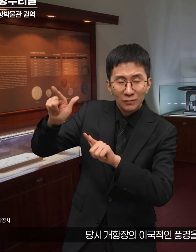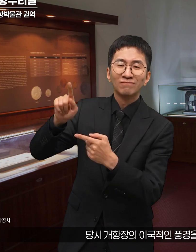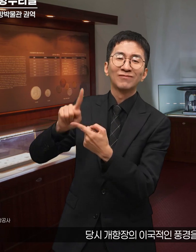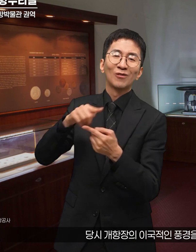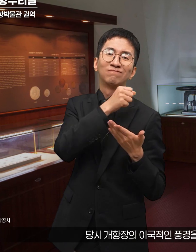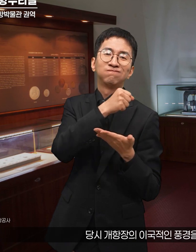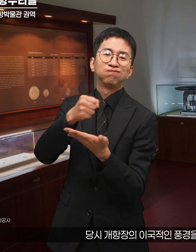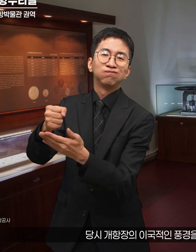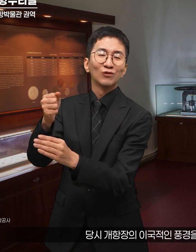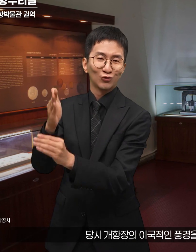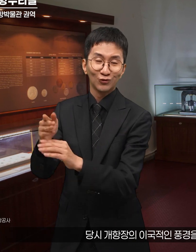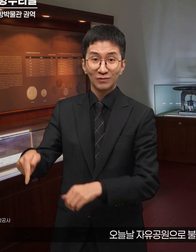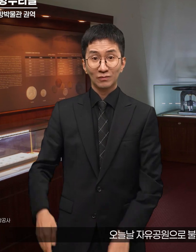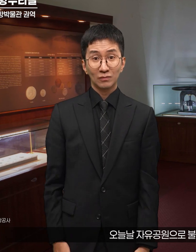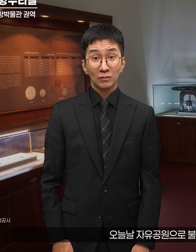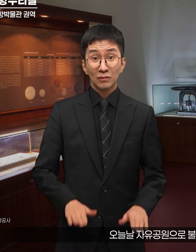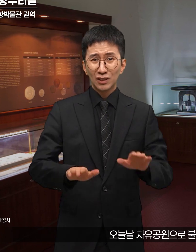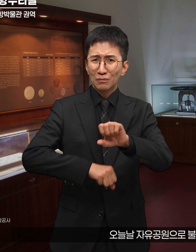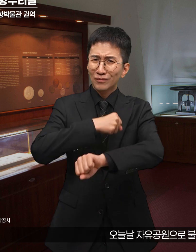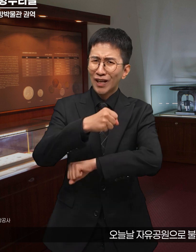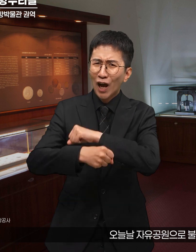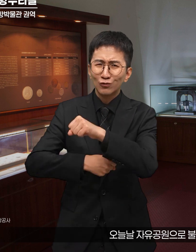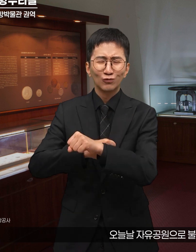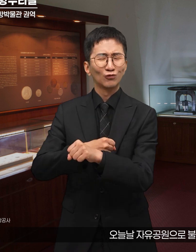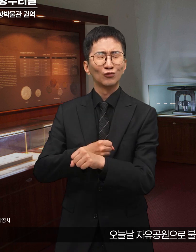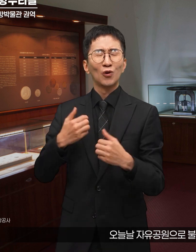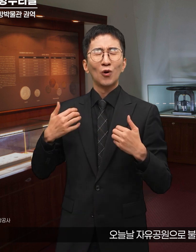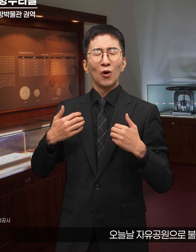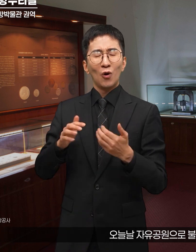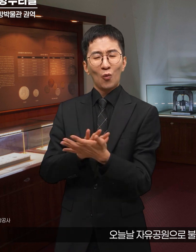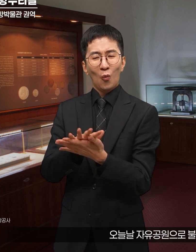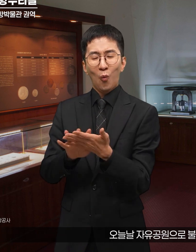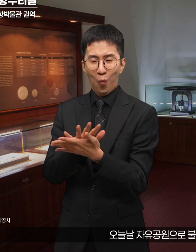곳입니다. 오늘날 자유공원으로 불리는 이곳에서